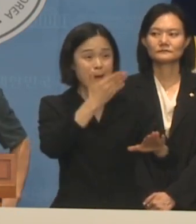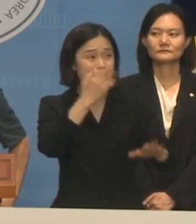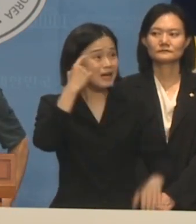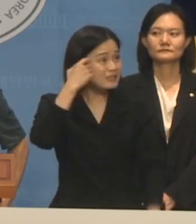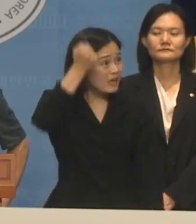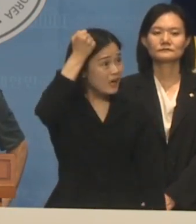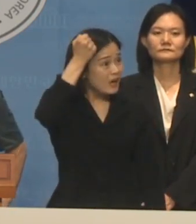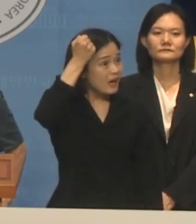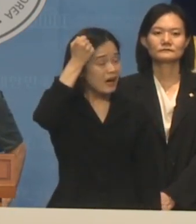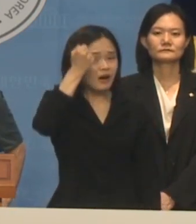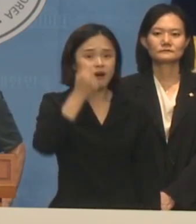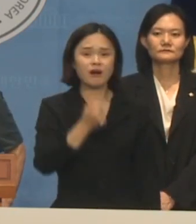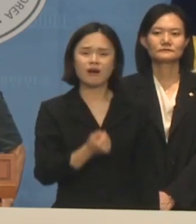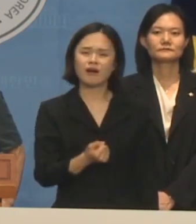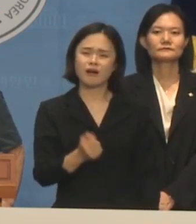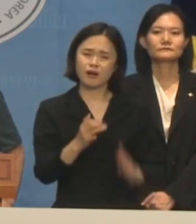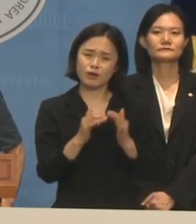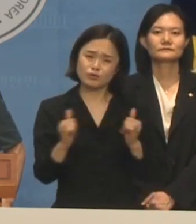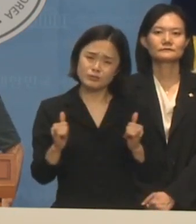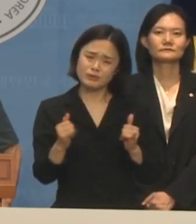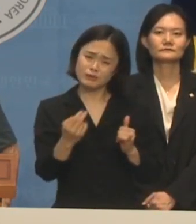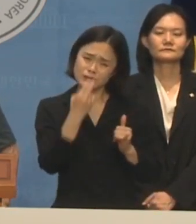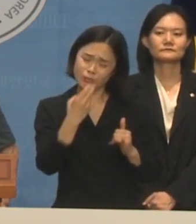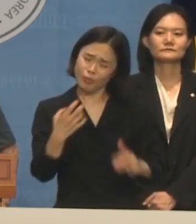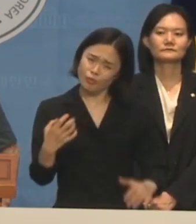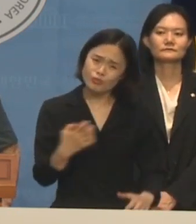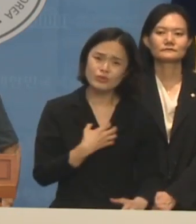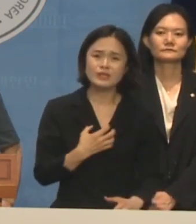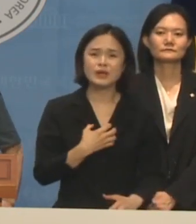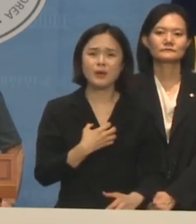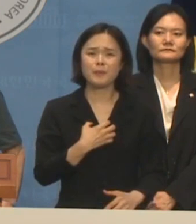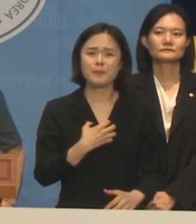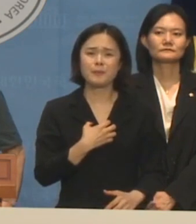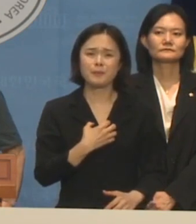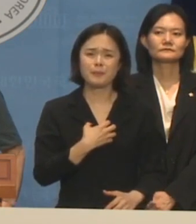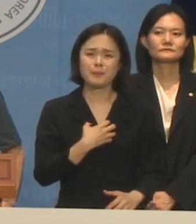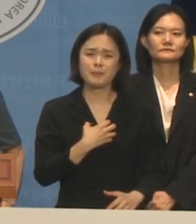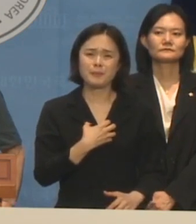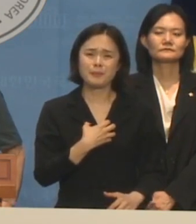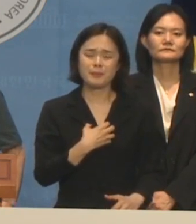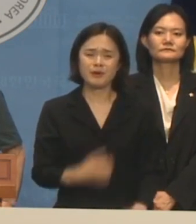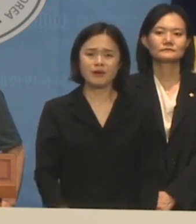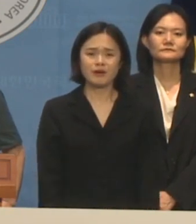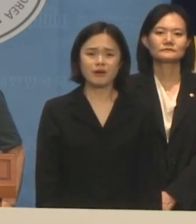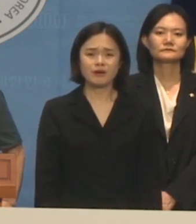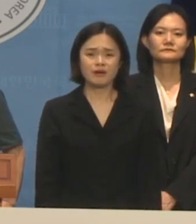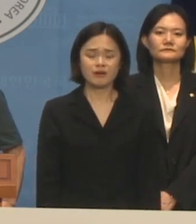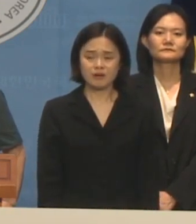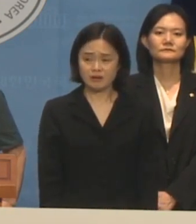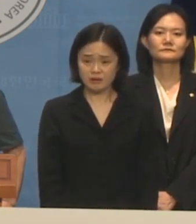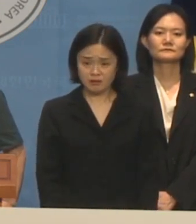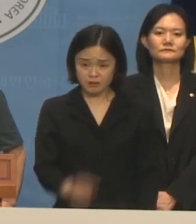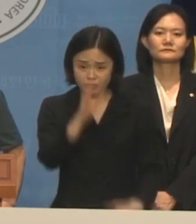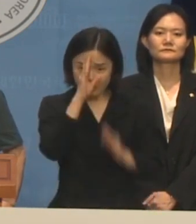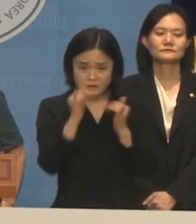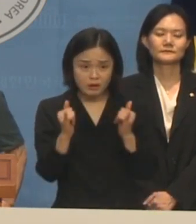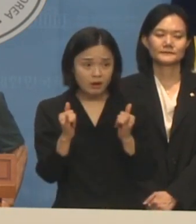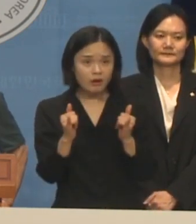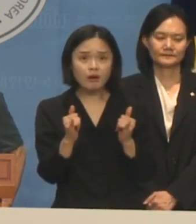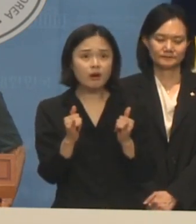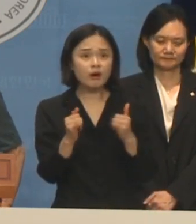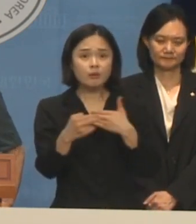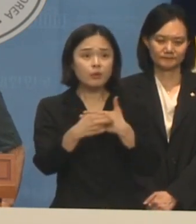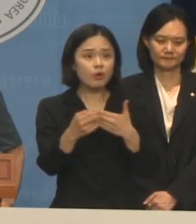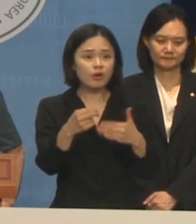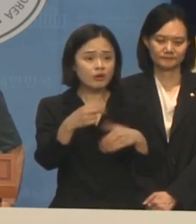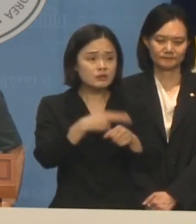생명과 안전을 겁박하는 의사 집단의 폐단을 타파하고 수술할 의사가 없어 억울하게 죽어가는 죽음을